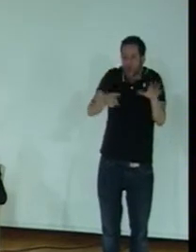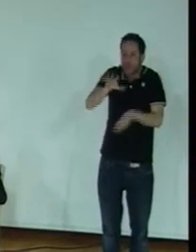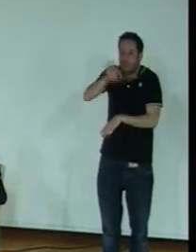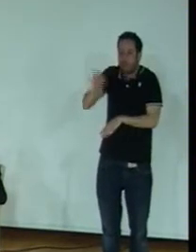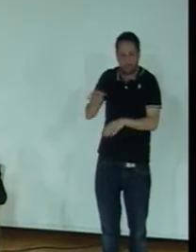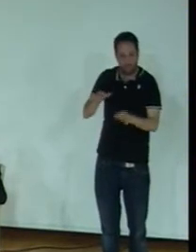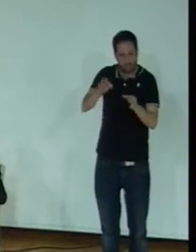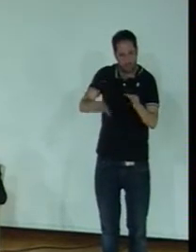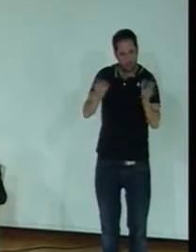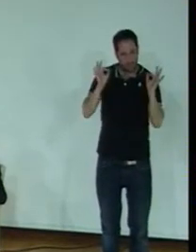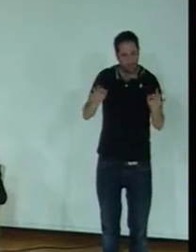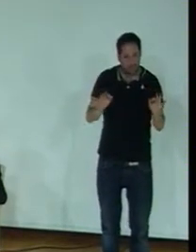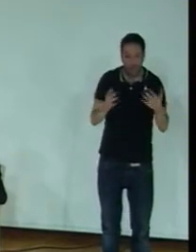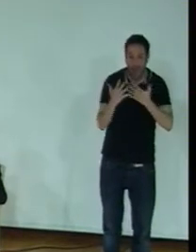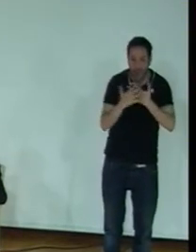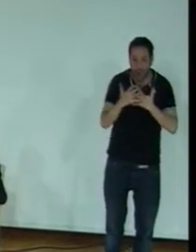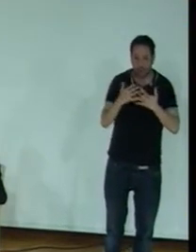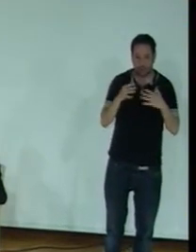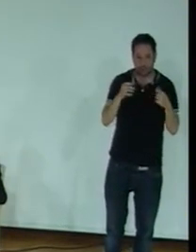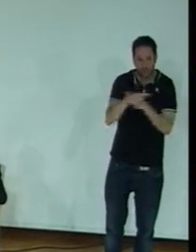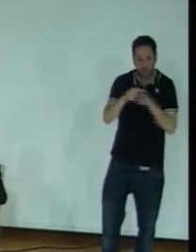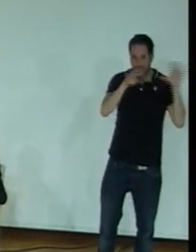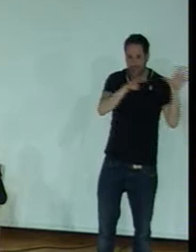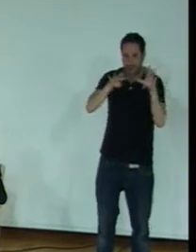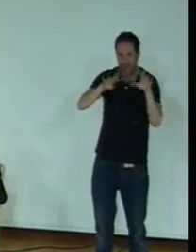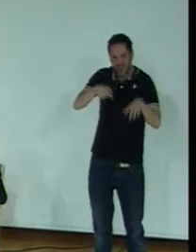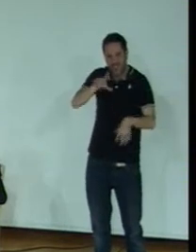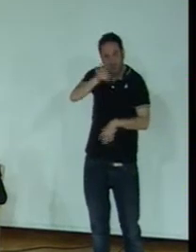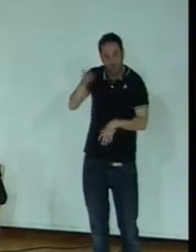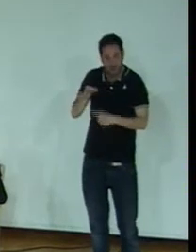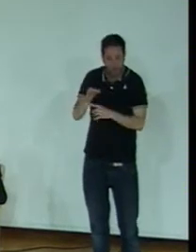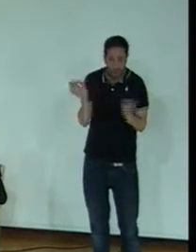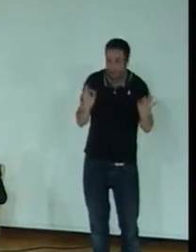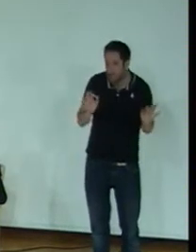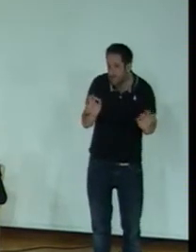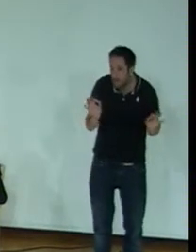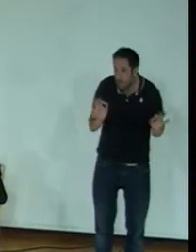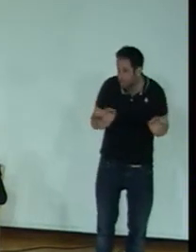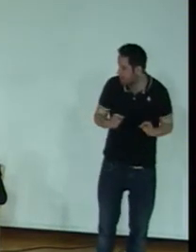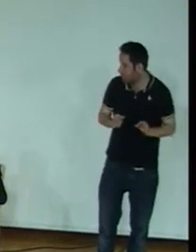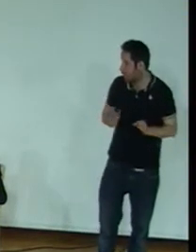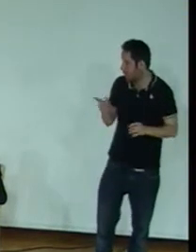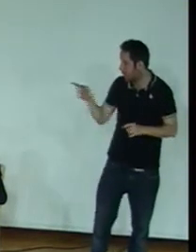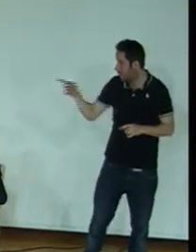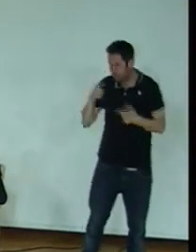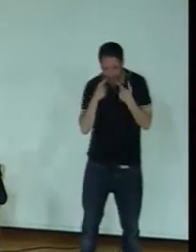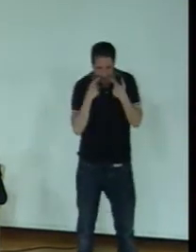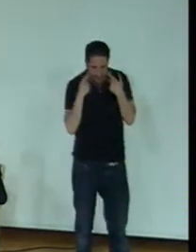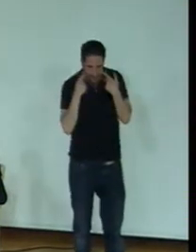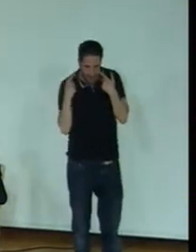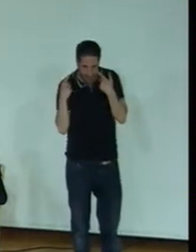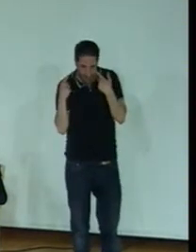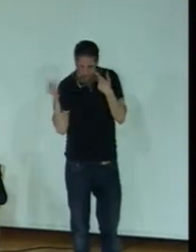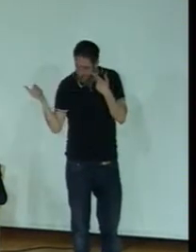99,5% des cas. Donc déjà, un algo qui fonctionne à 99,5% des cas, ça n'existe pas. Vous le voyez là, le sourire que pense Fayard